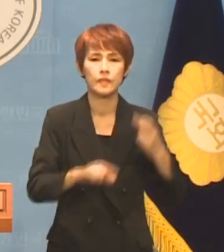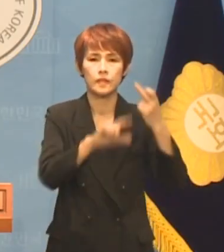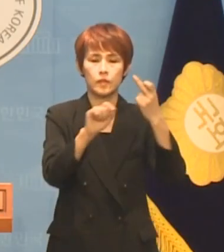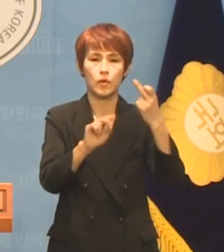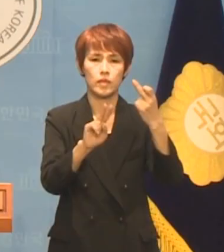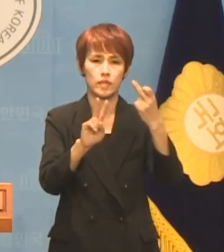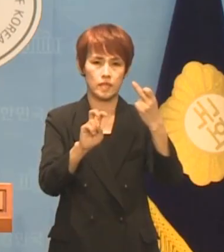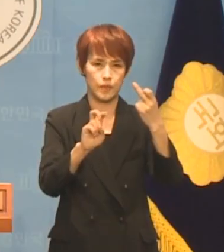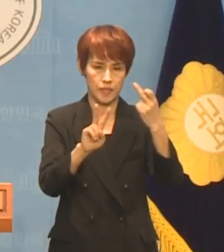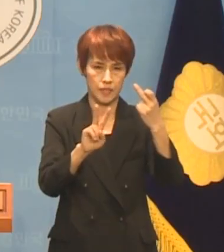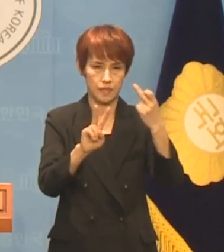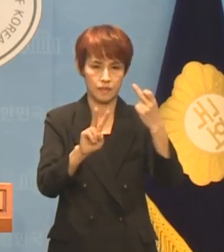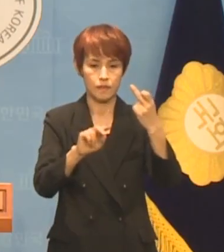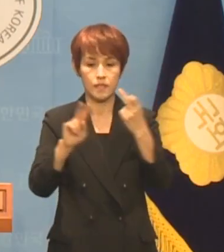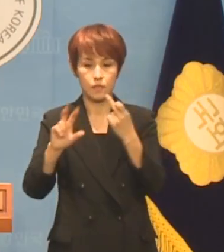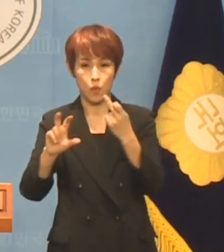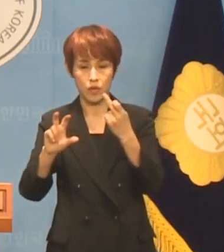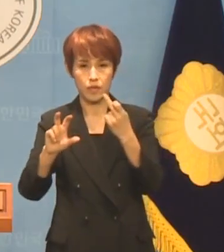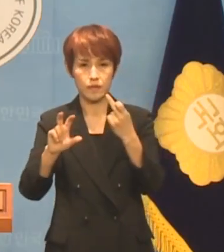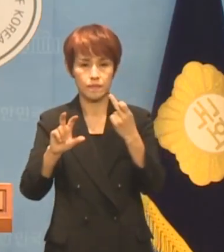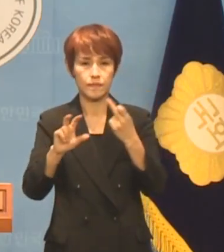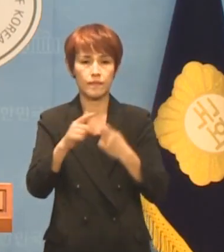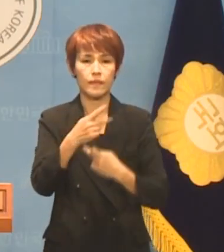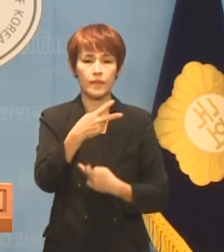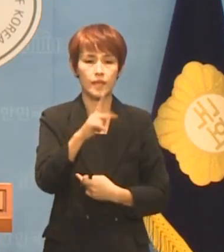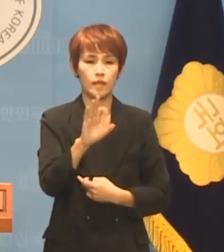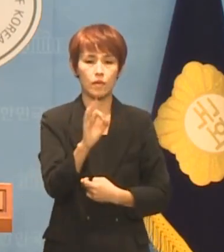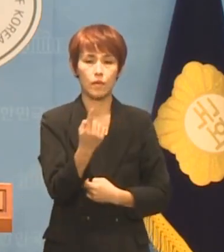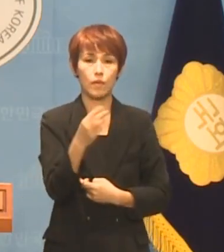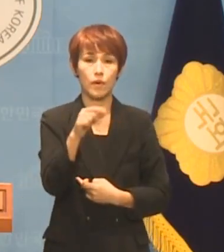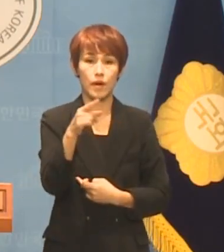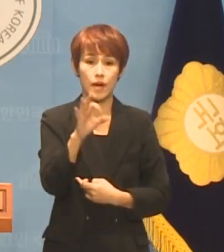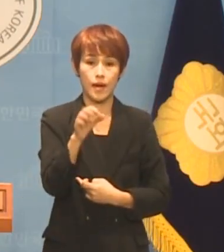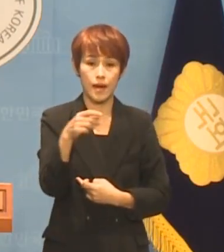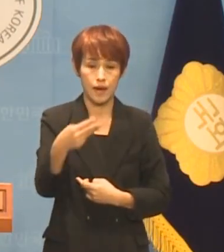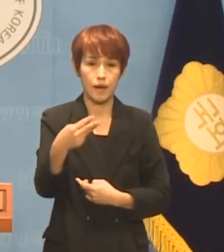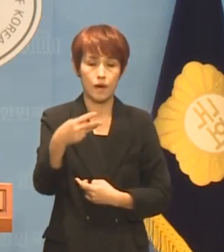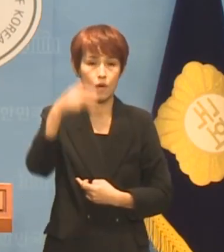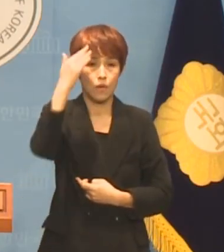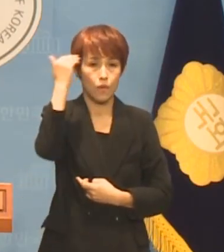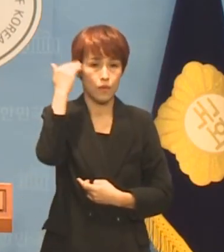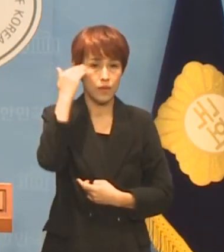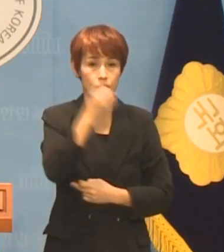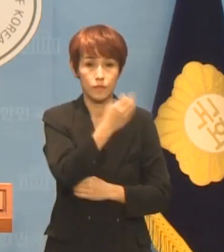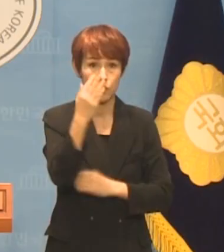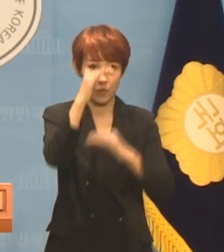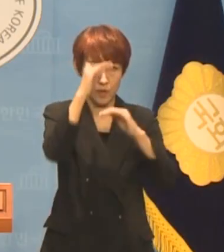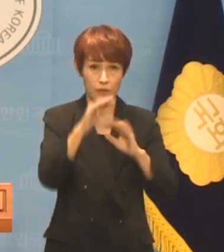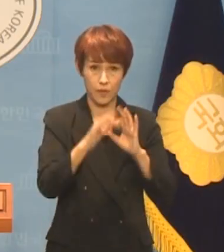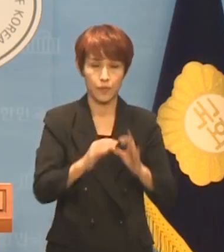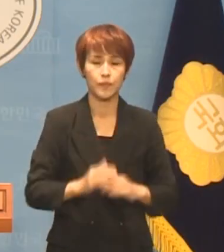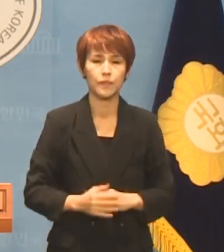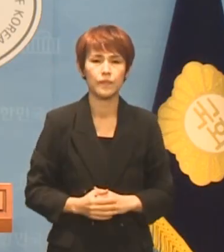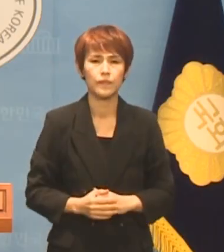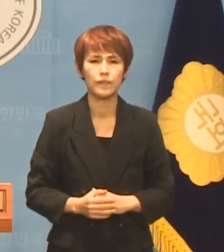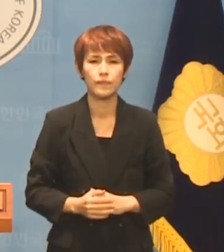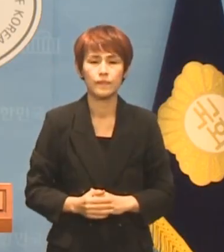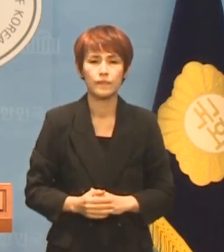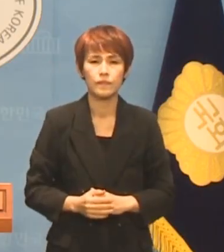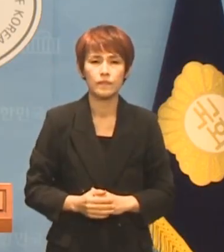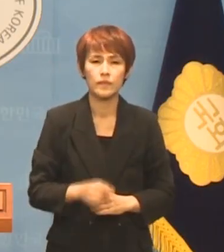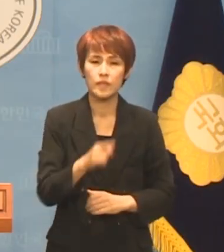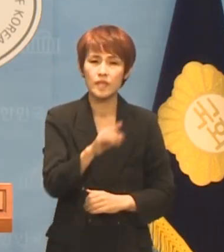12월 22일과 25일자 VOA 코리아 인용 토크쇼 패널 발언 관련입니다. 무엇보다